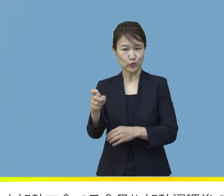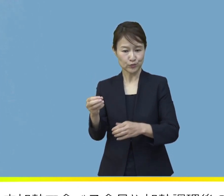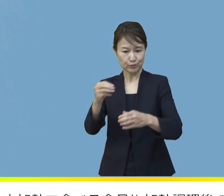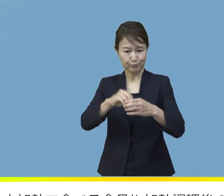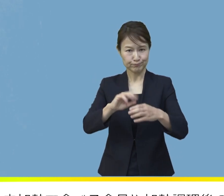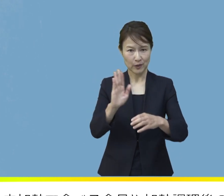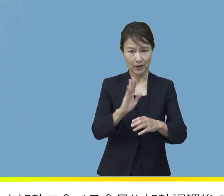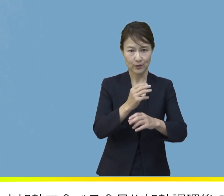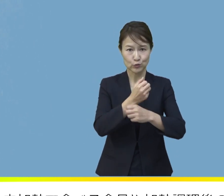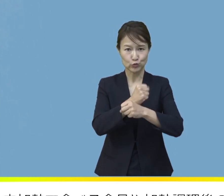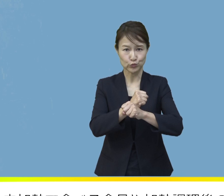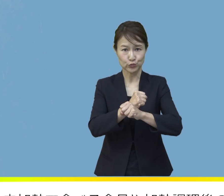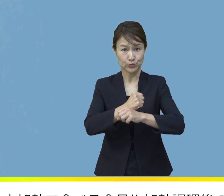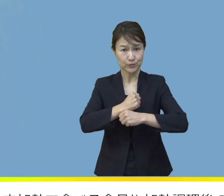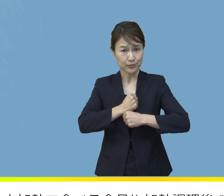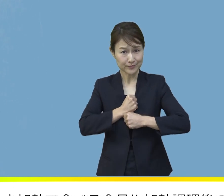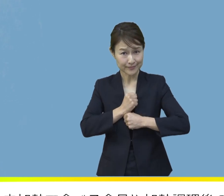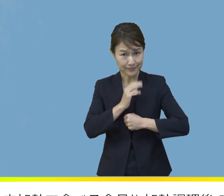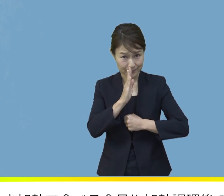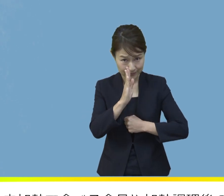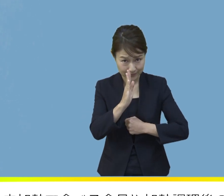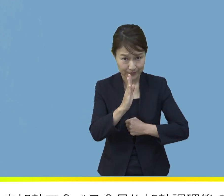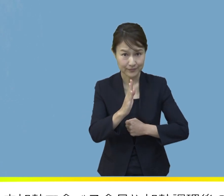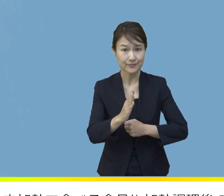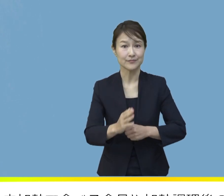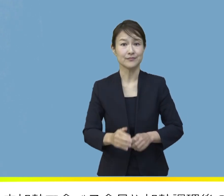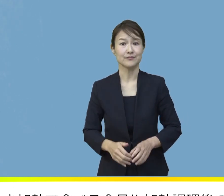ないように対策をしましょう